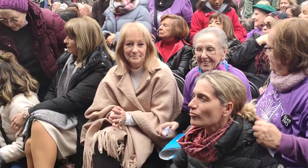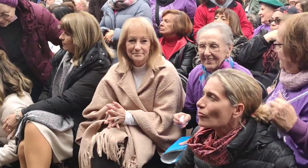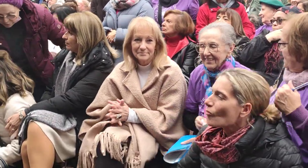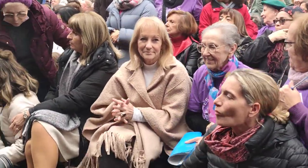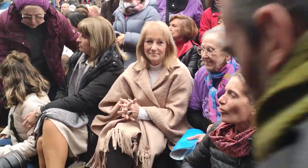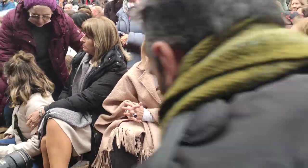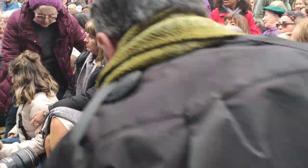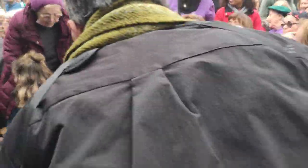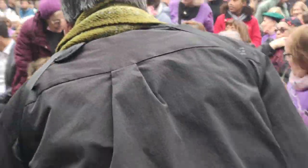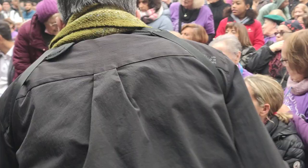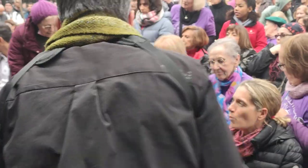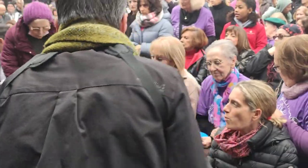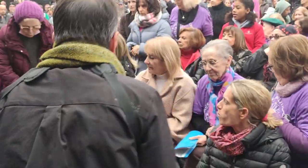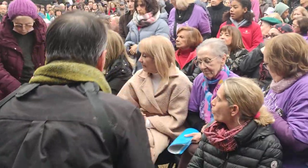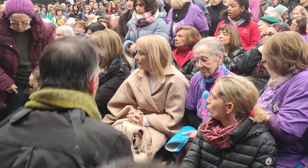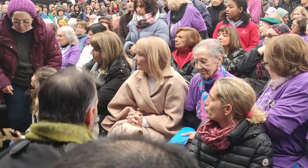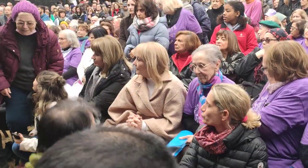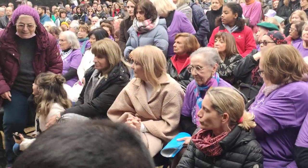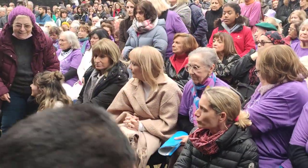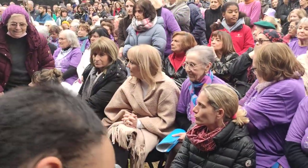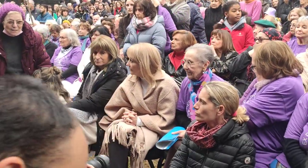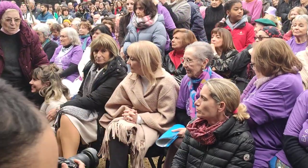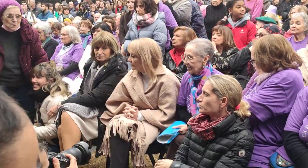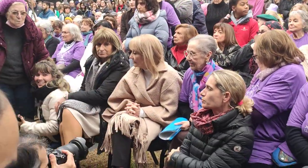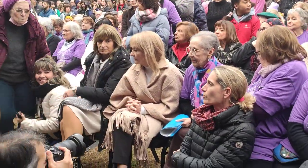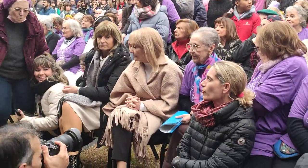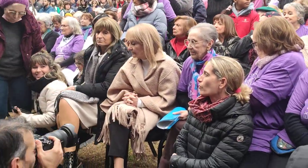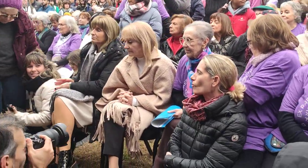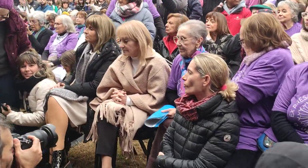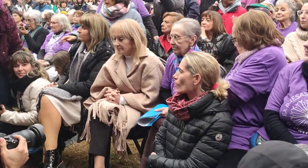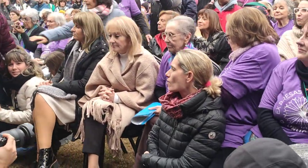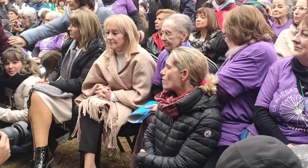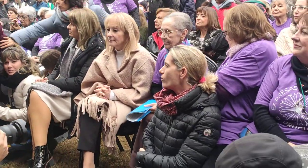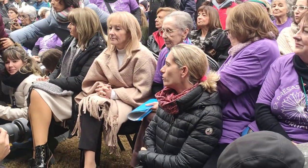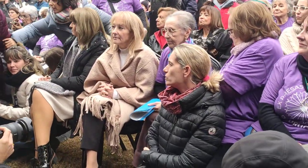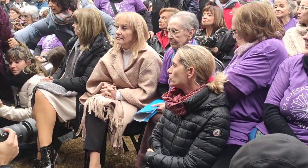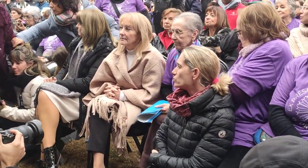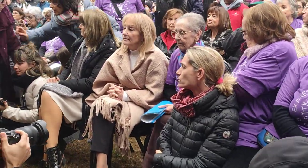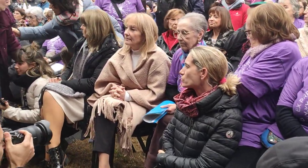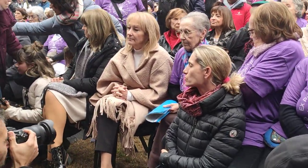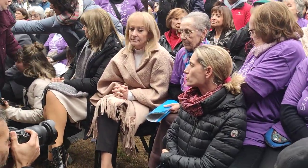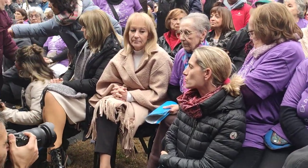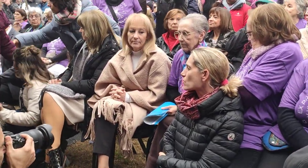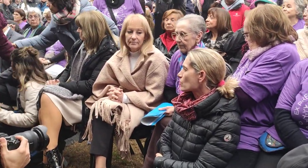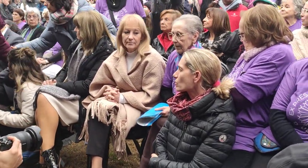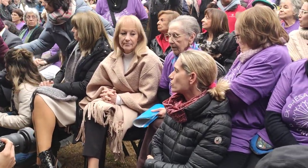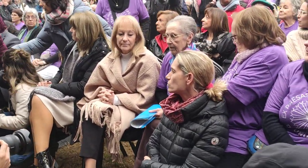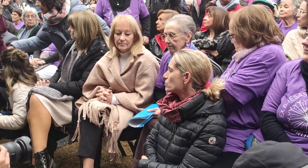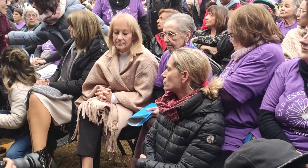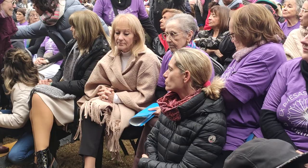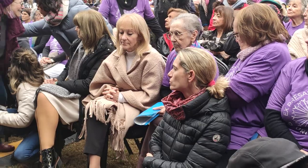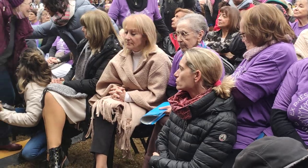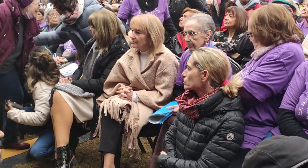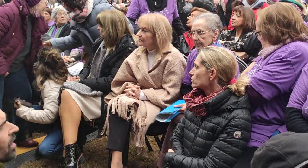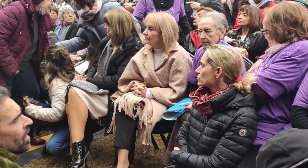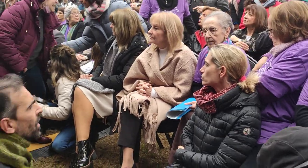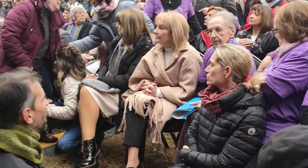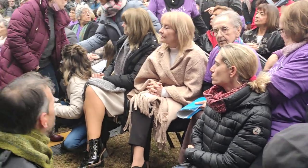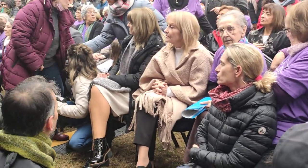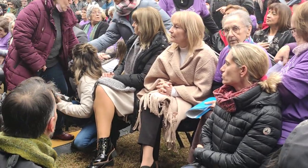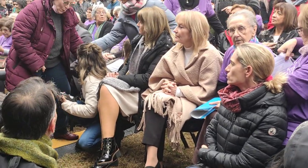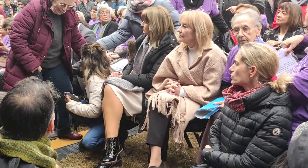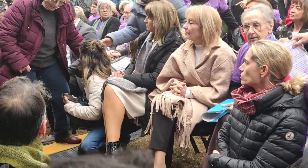Mitrópolis Miqueli, Martín Balmori Amoedo y Diego García da Rosa Constanzo.